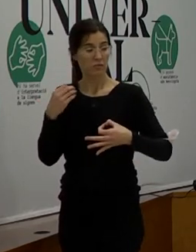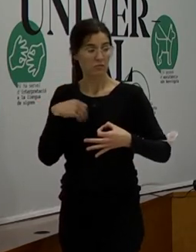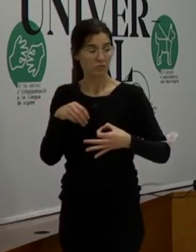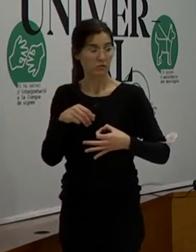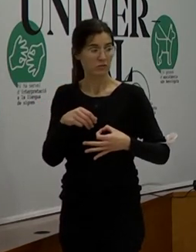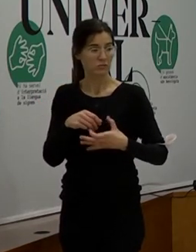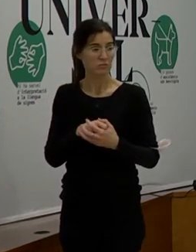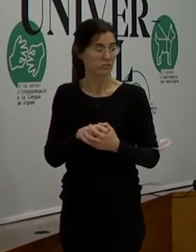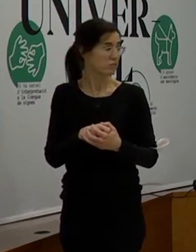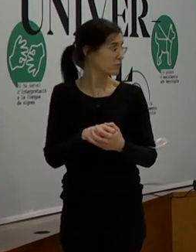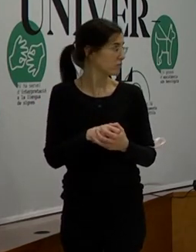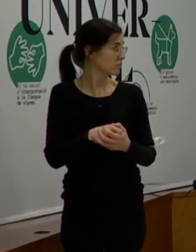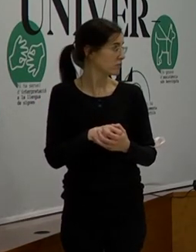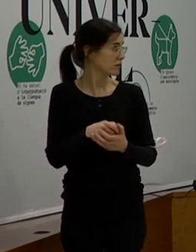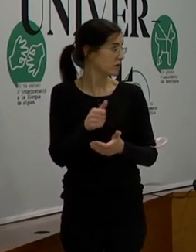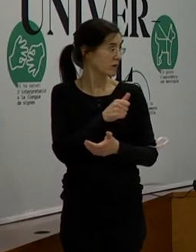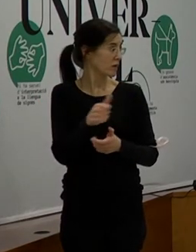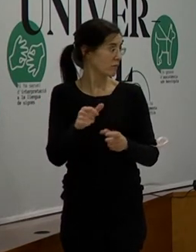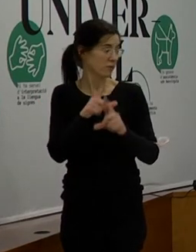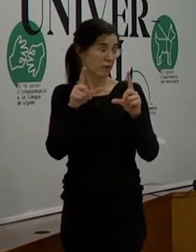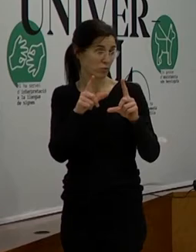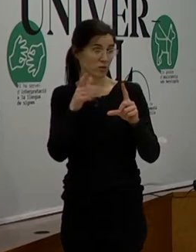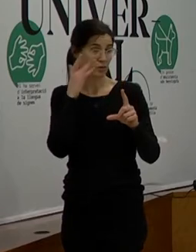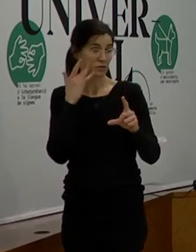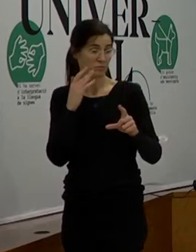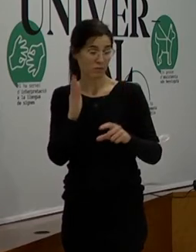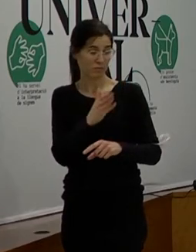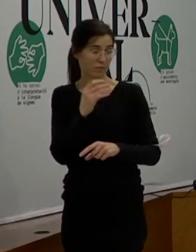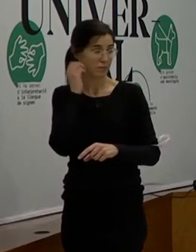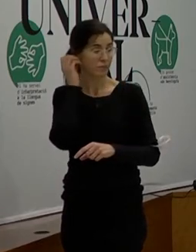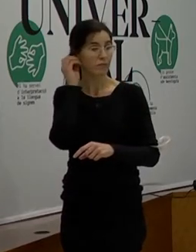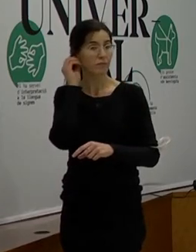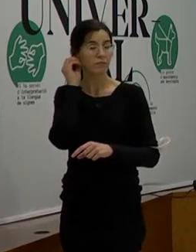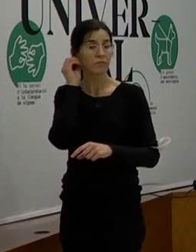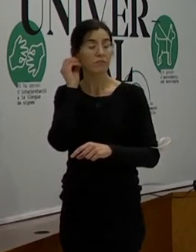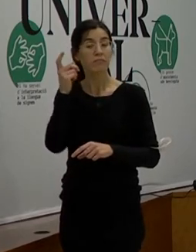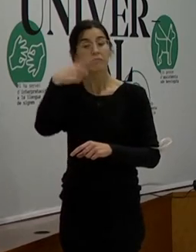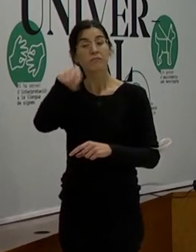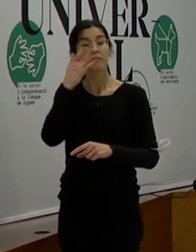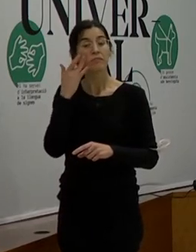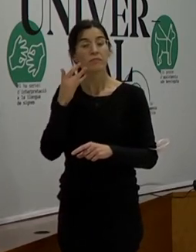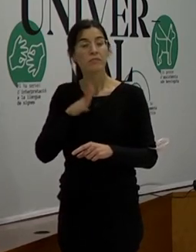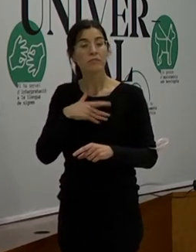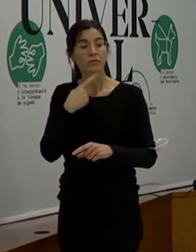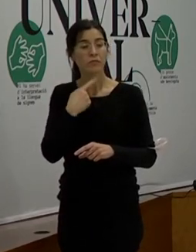primera diapositiva, Anna. Ya sé que corro, vaig lent, però... Bé, em podeu dir qui no està